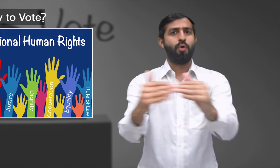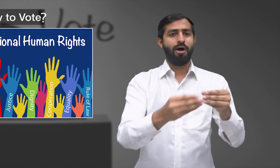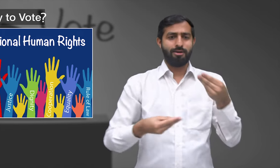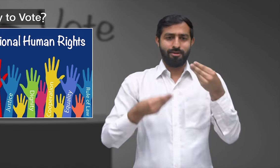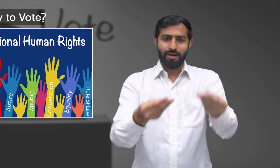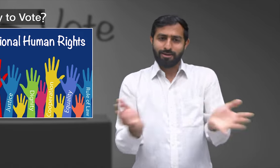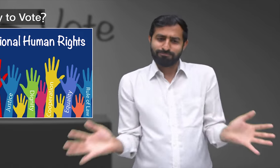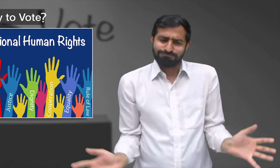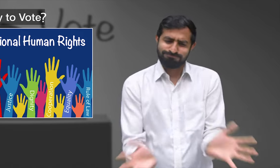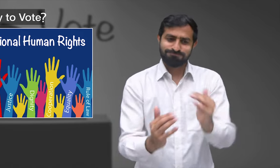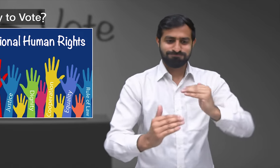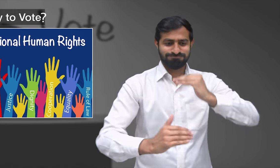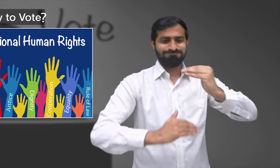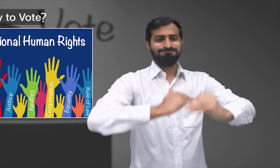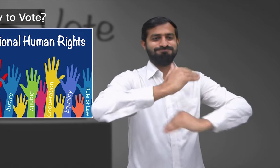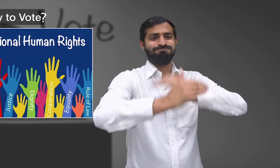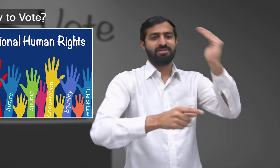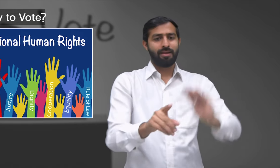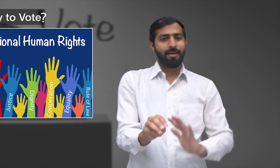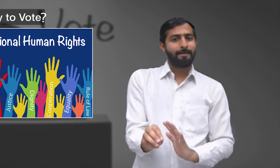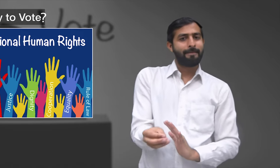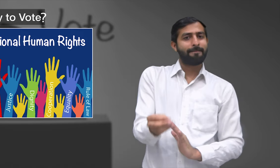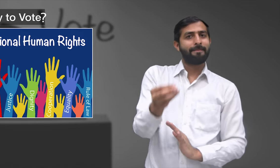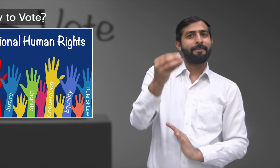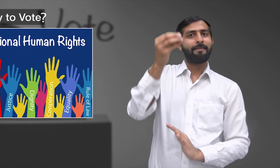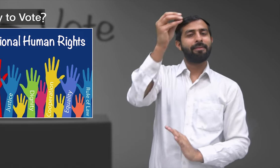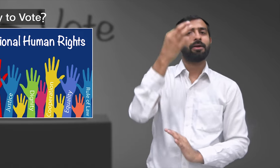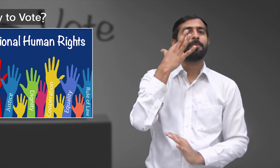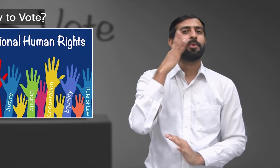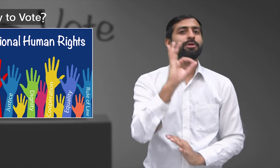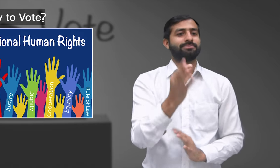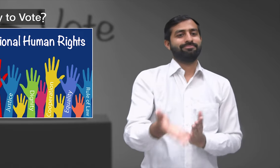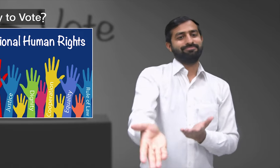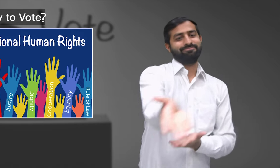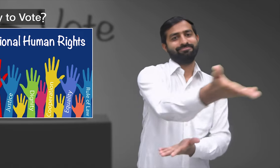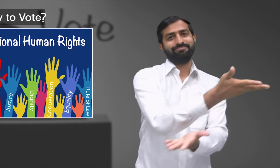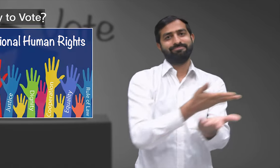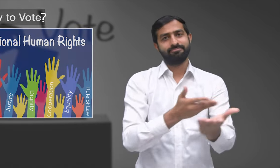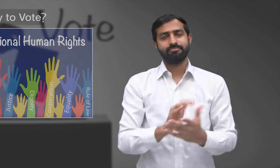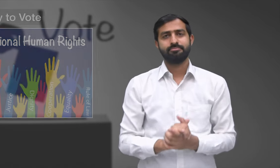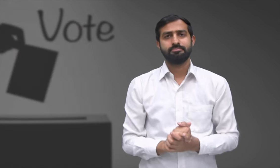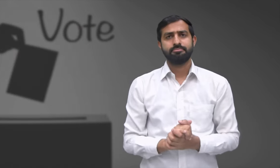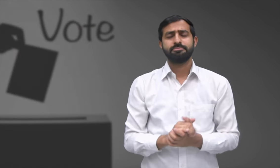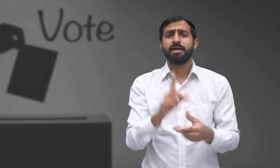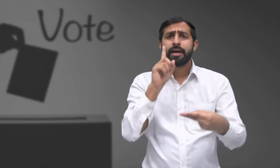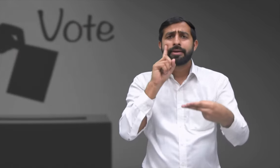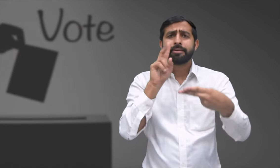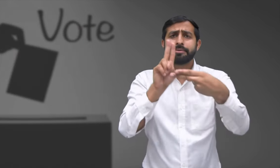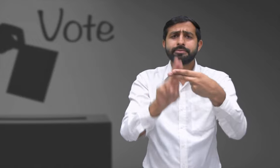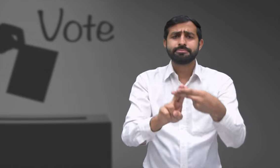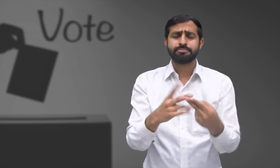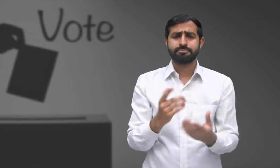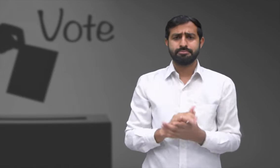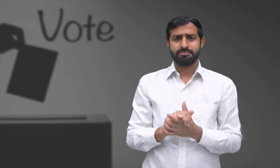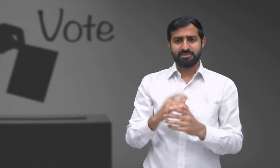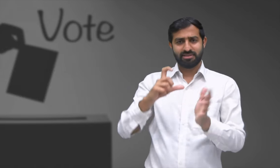का पूरा अधिकार है जो देश के नागरिकों के लिए महत्त्वपूर्ण है यदि